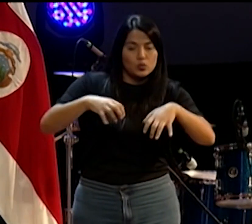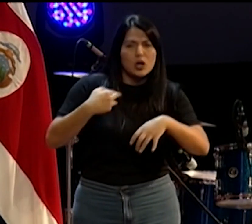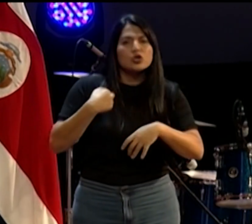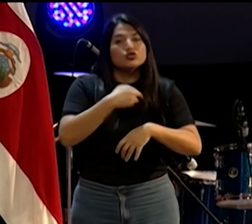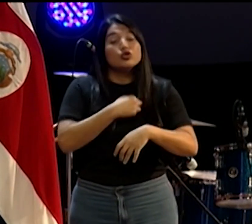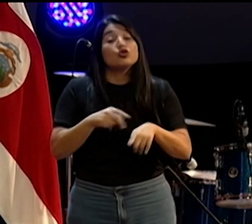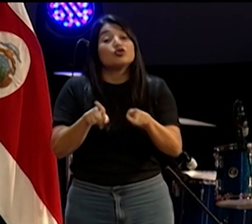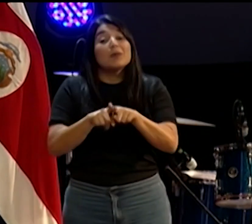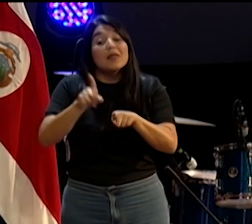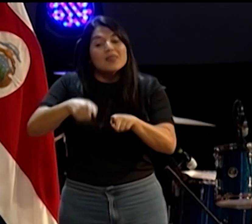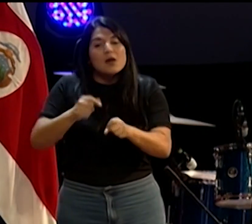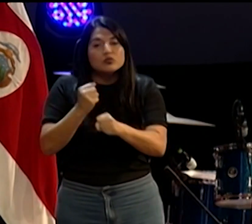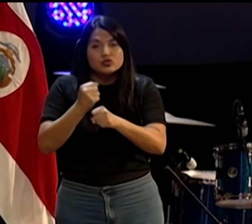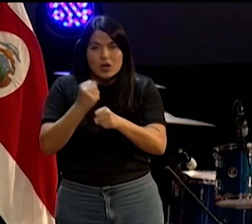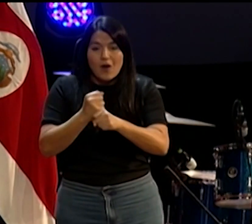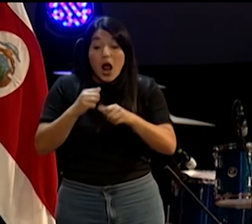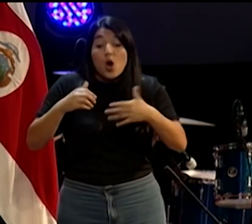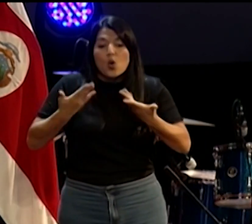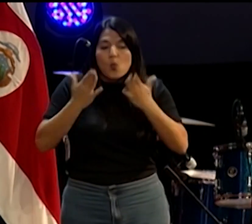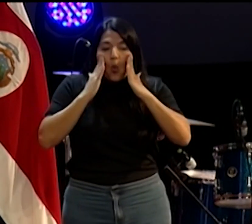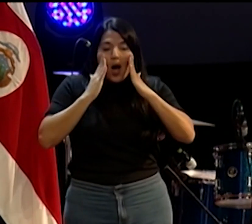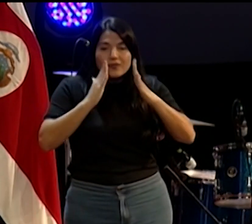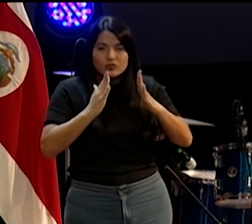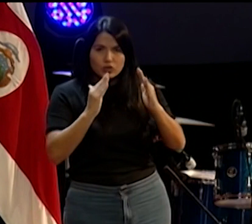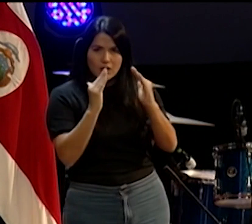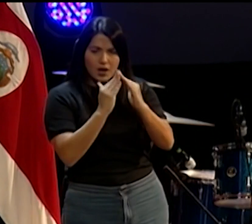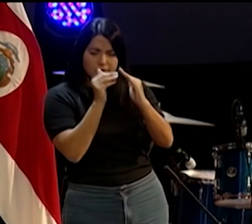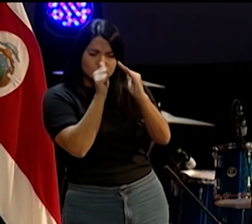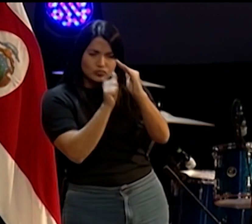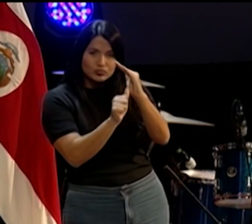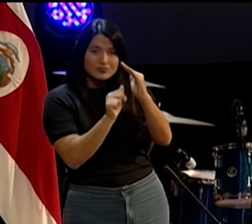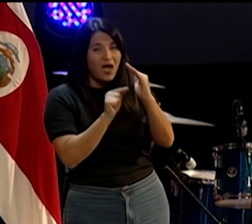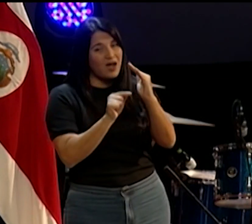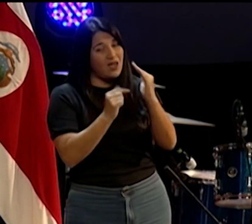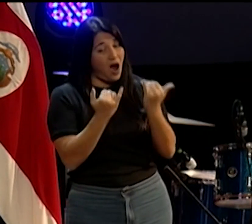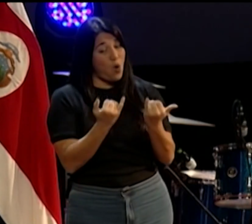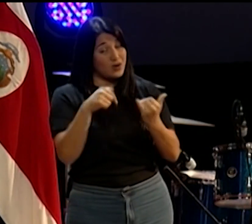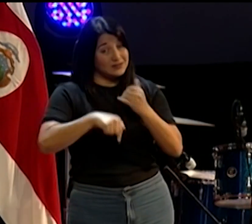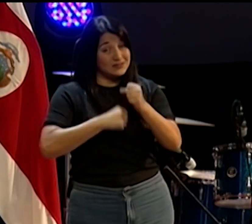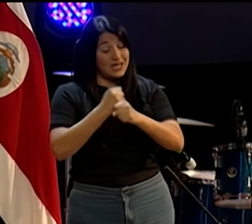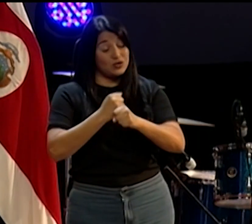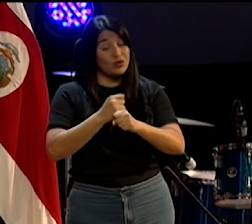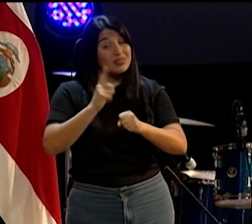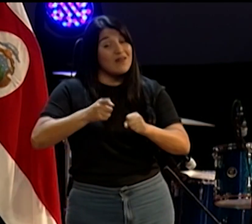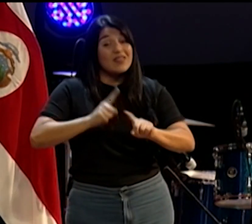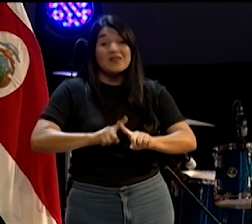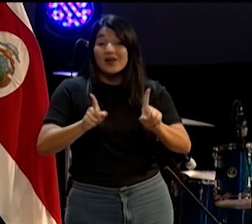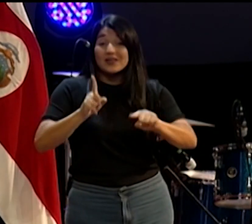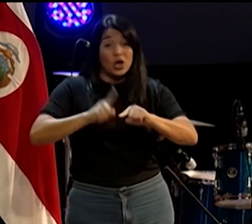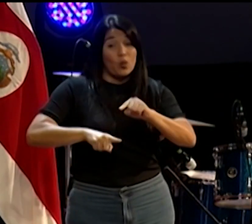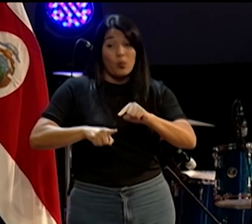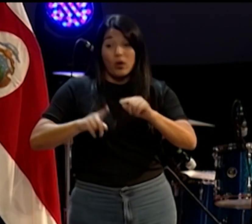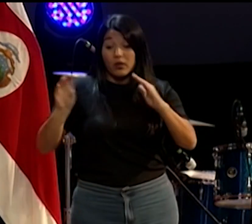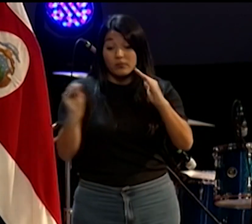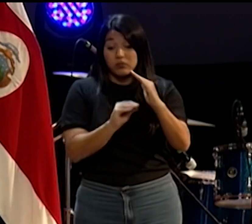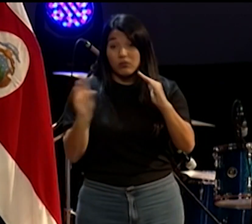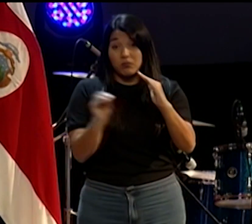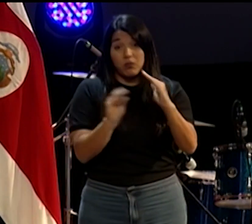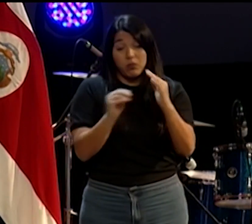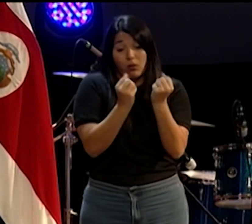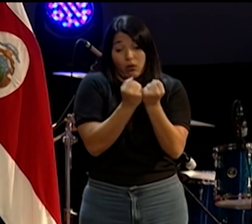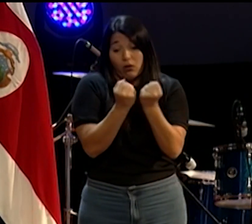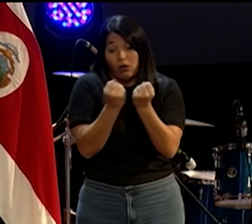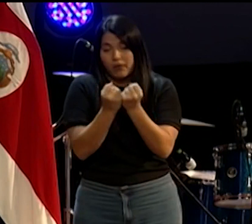de los albergues, porque los albergues tienen que lucir en forma distinta en esta fase de pandemia, y tenemos que trabajar también en